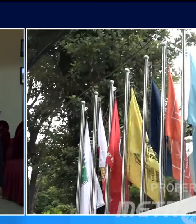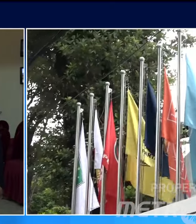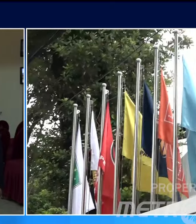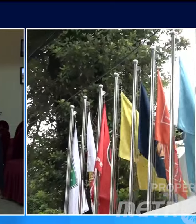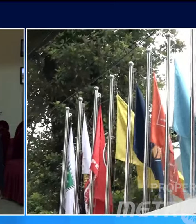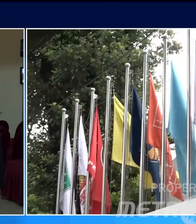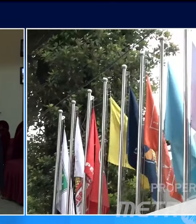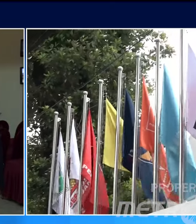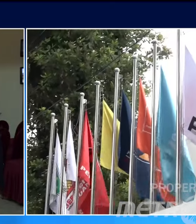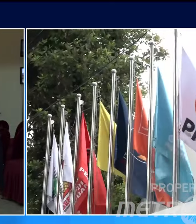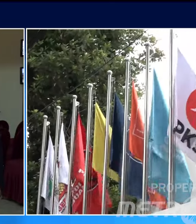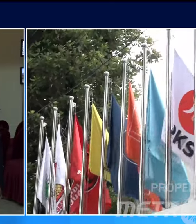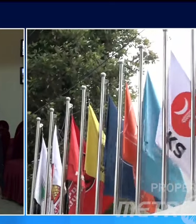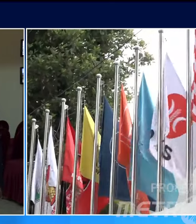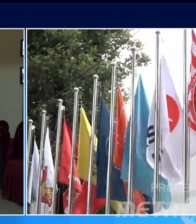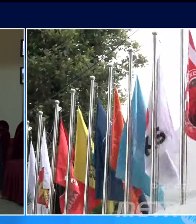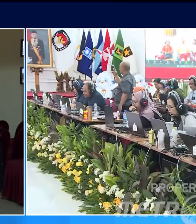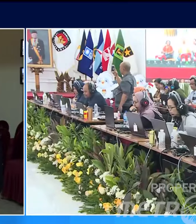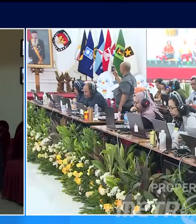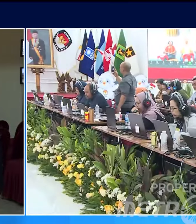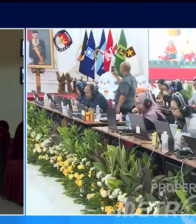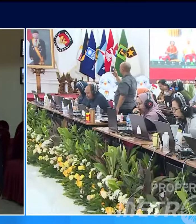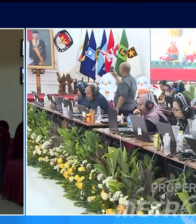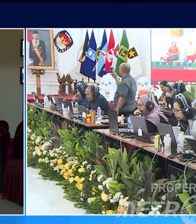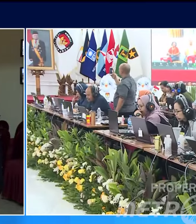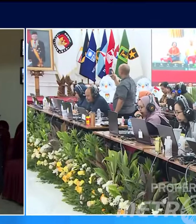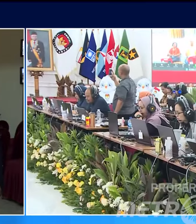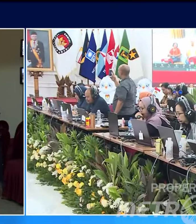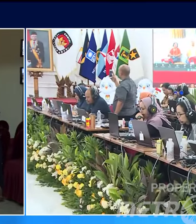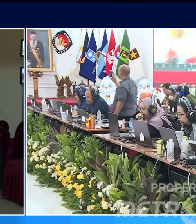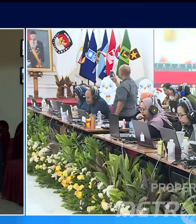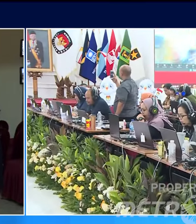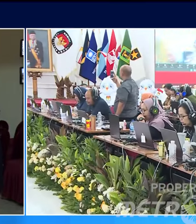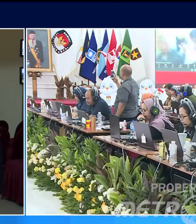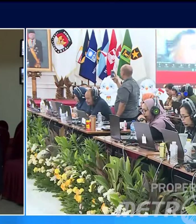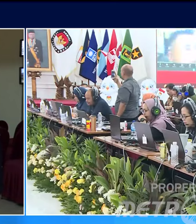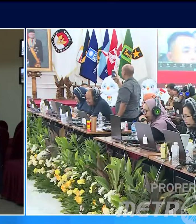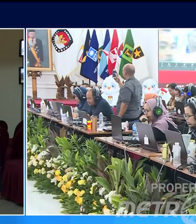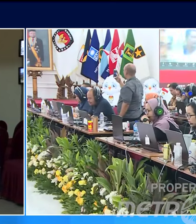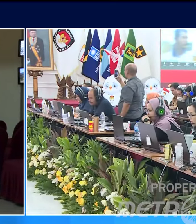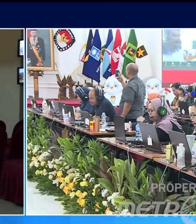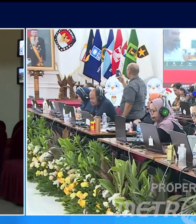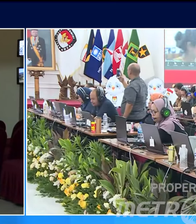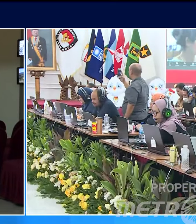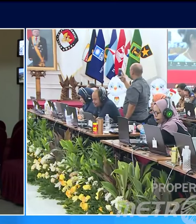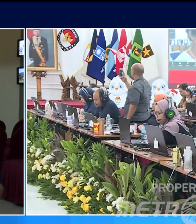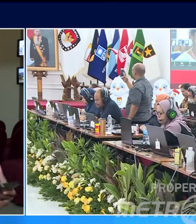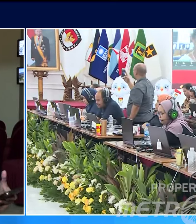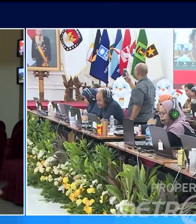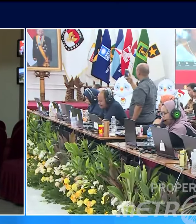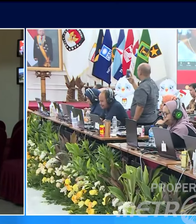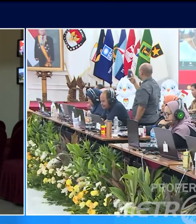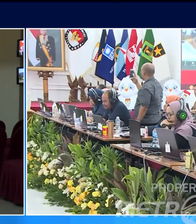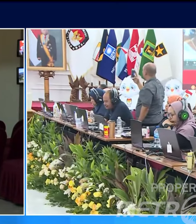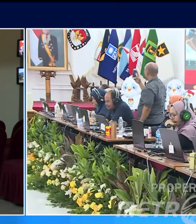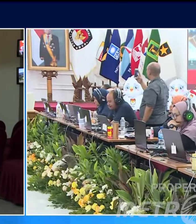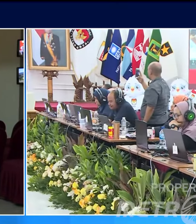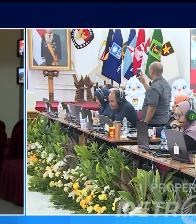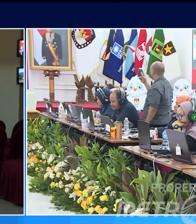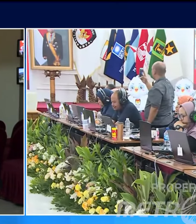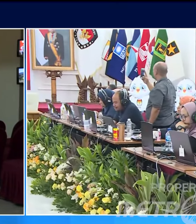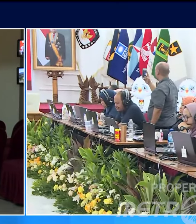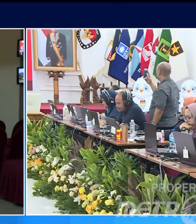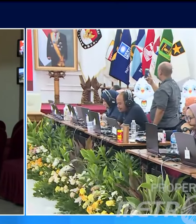penghitungan suara luar negeri yang telah dilakukan oleh panitia pemilihan luar negeri atau PPLN, di mana rapat pleno ini